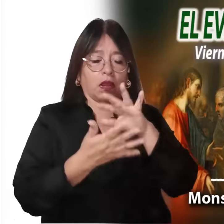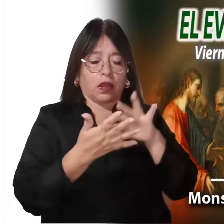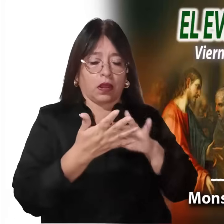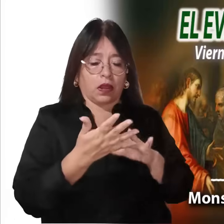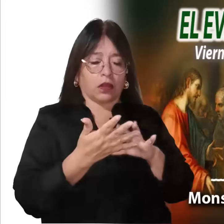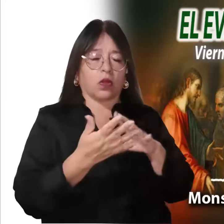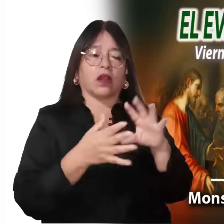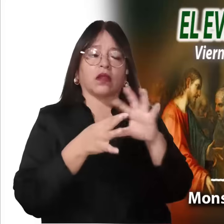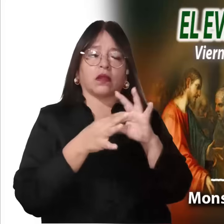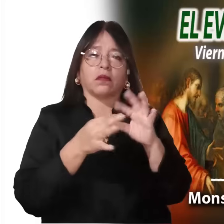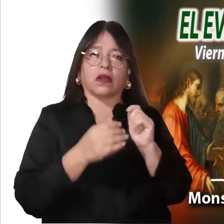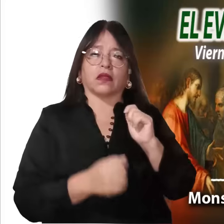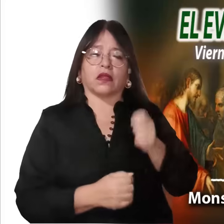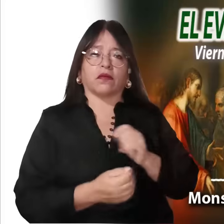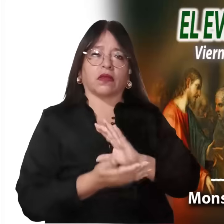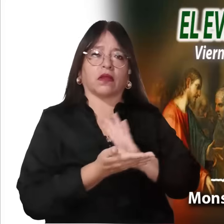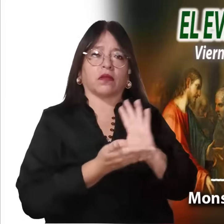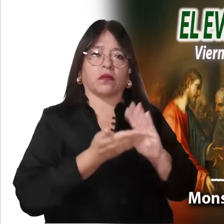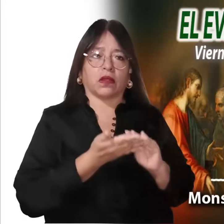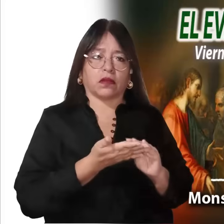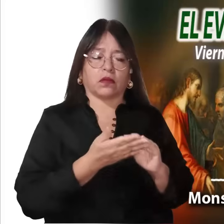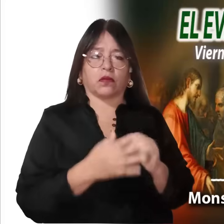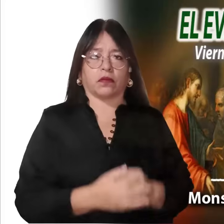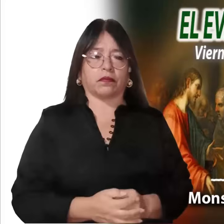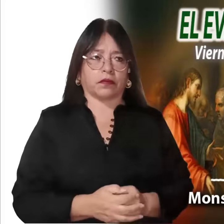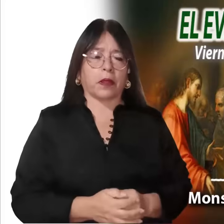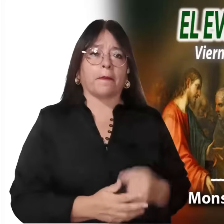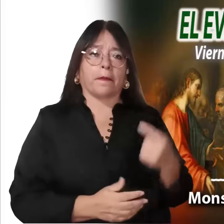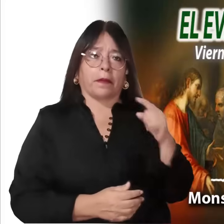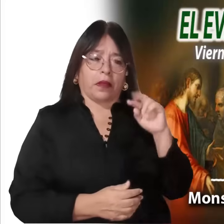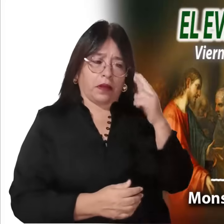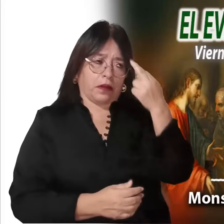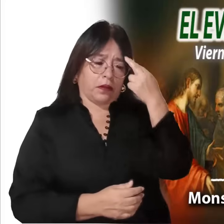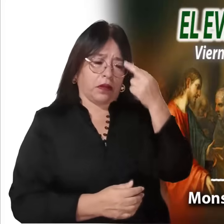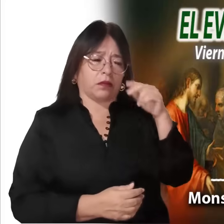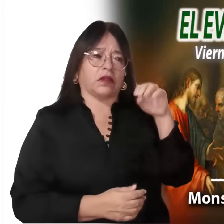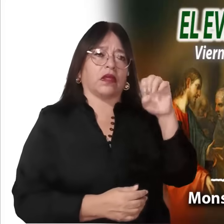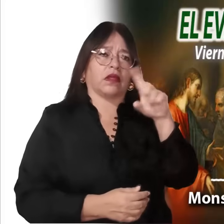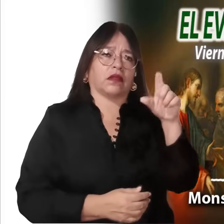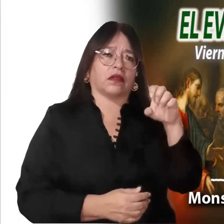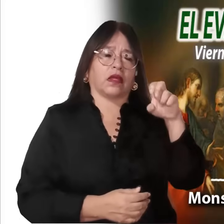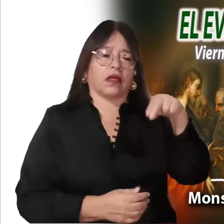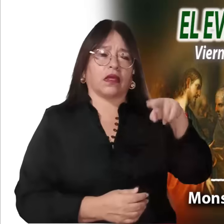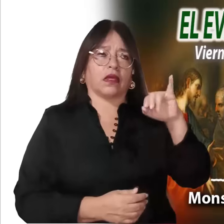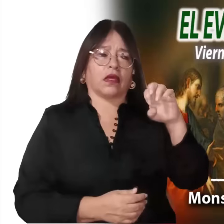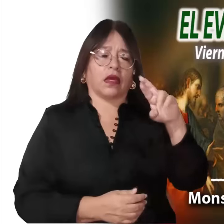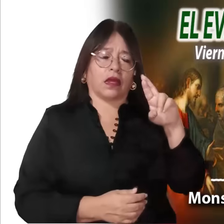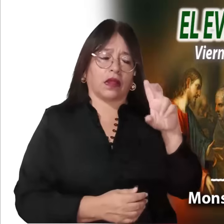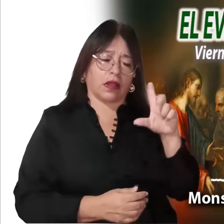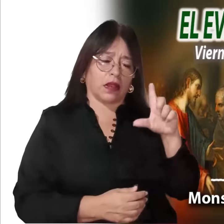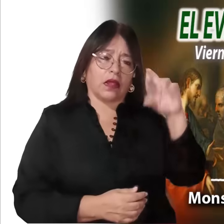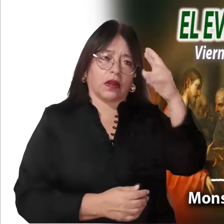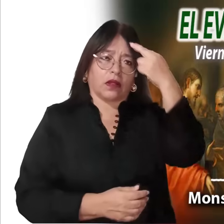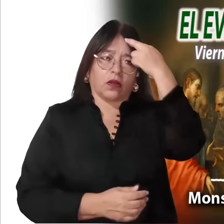lo que ahora pretendemos configurar como matrimonio. Ezequiel recuerda la alianza eterna que hace Dios con su